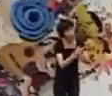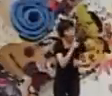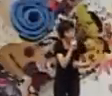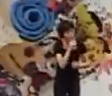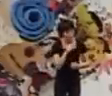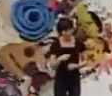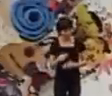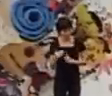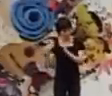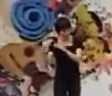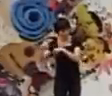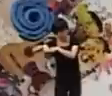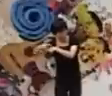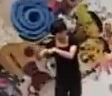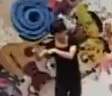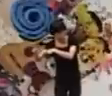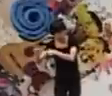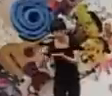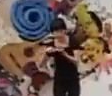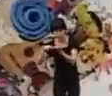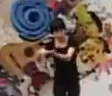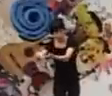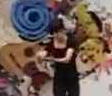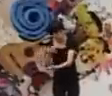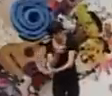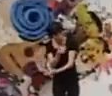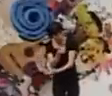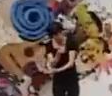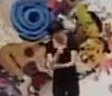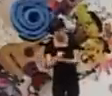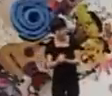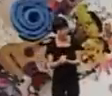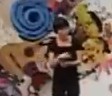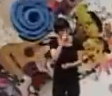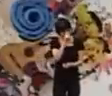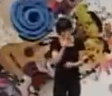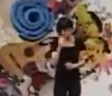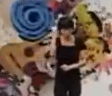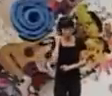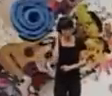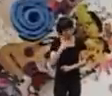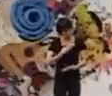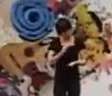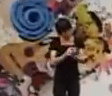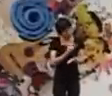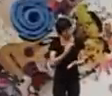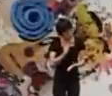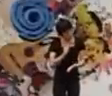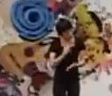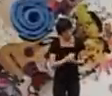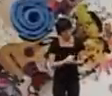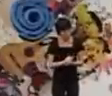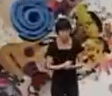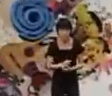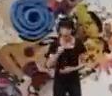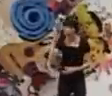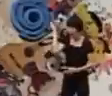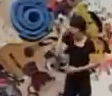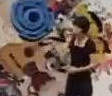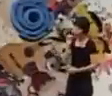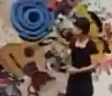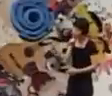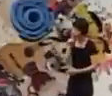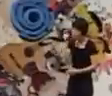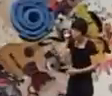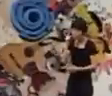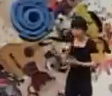媽媽拎去隔離鎮嘅郵局嗰度寄封掛號信啊？記住搭車去啊，小心啊。不過阿峰就會咁話